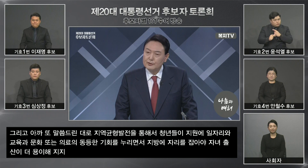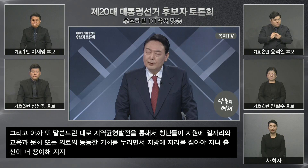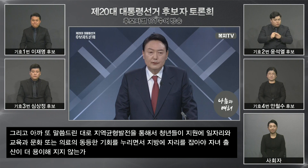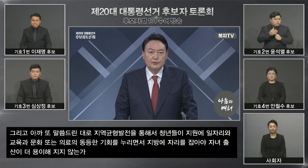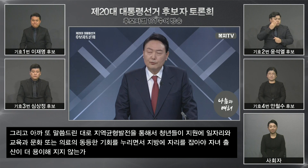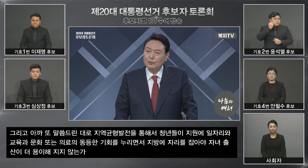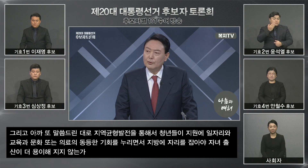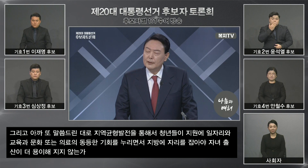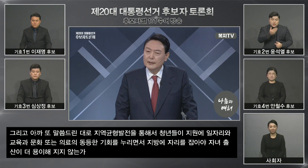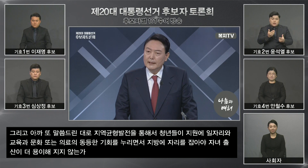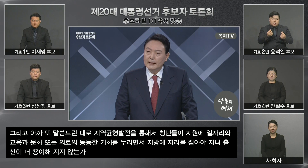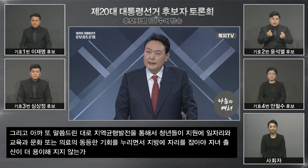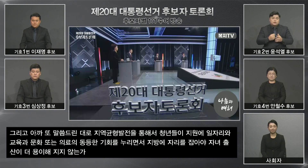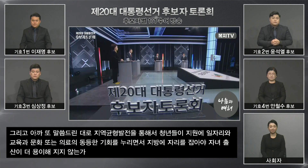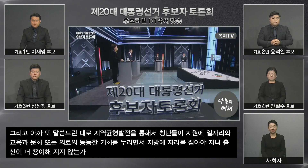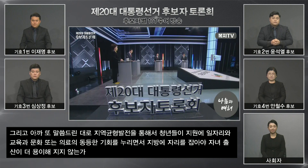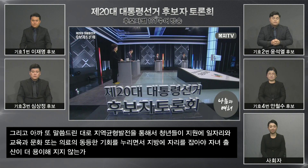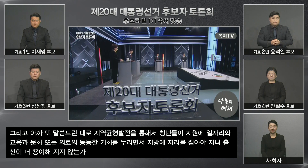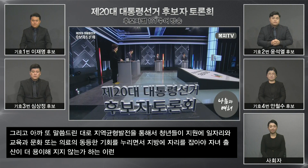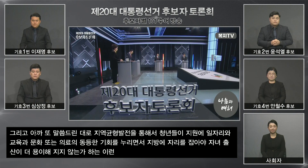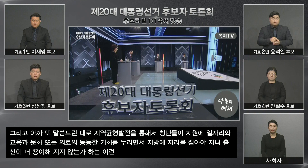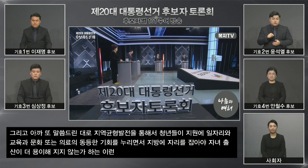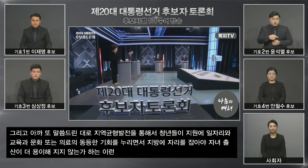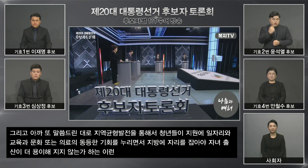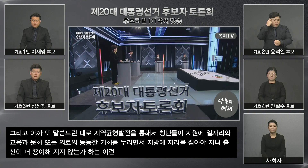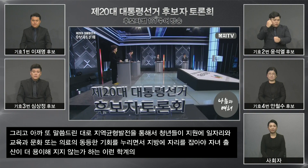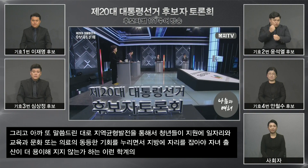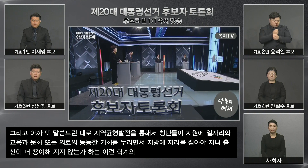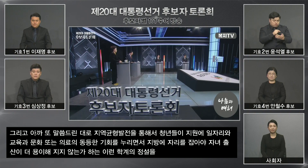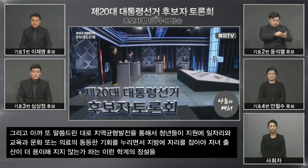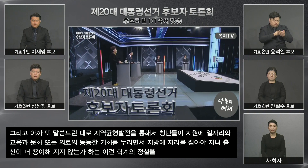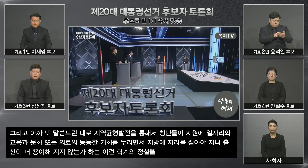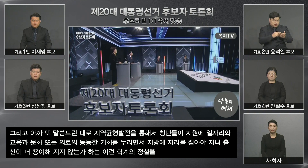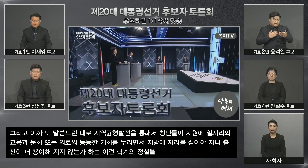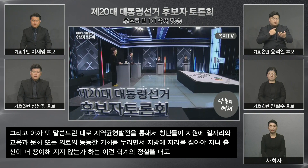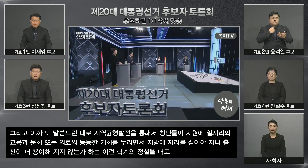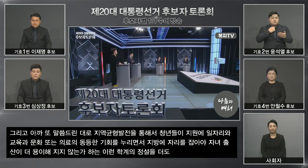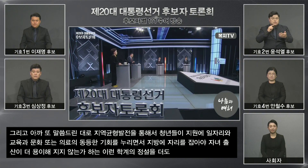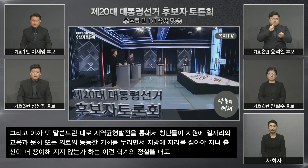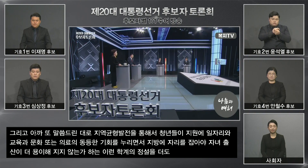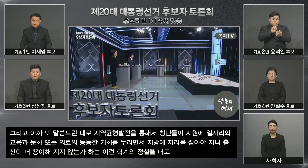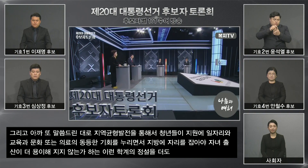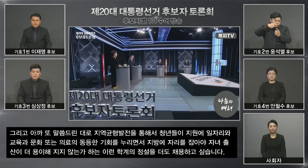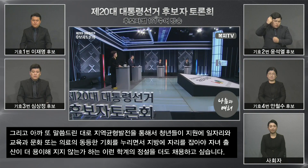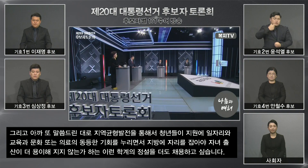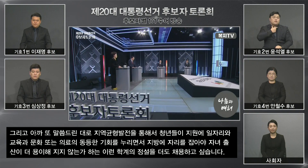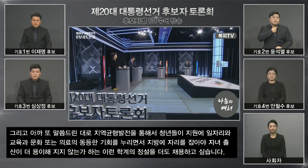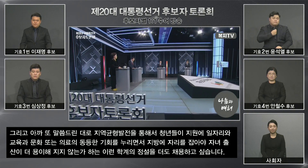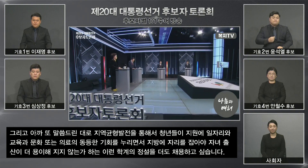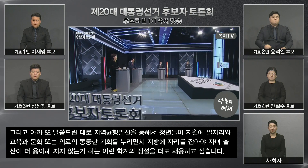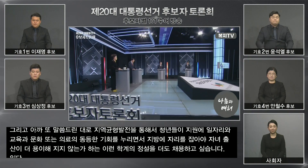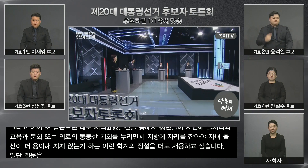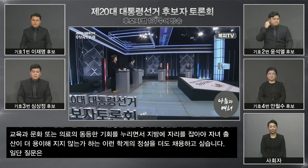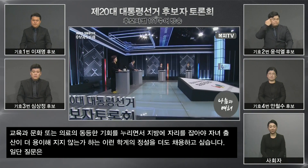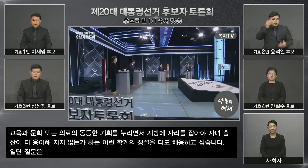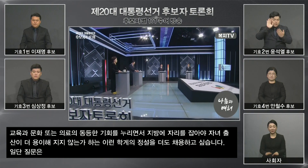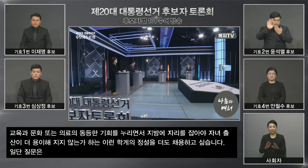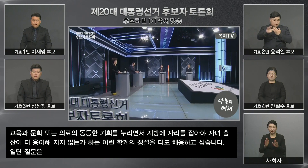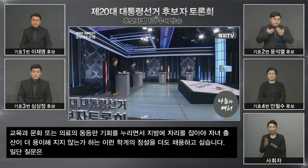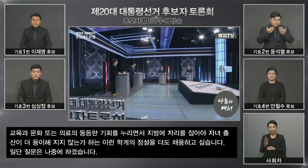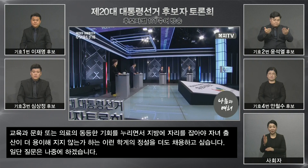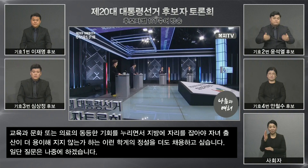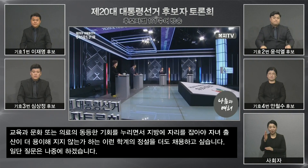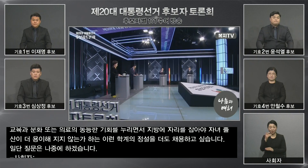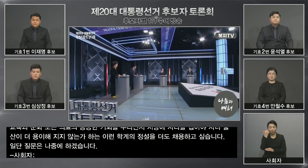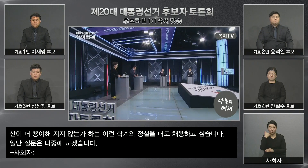학계의 정서를 저도 채용하고 싶습니다. 일단 질문은 나중에 하겠습니다. 네. 발언권 어느 분한테